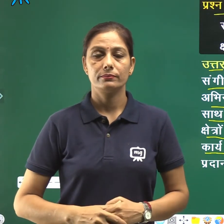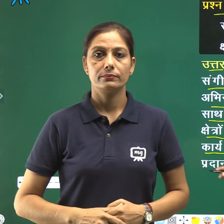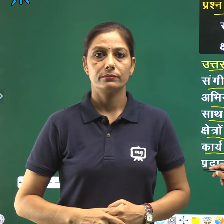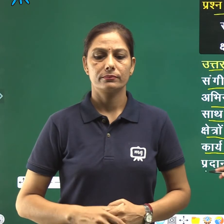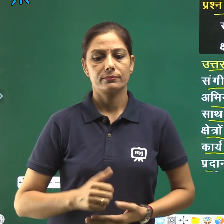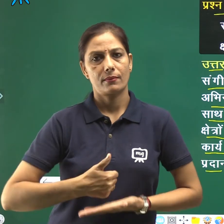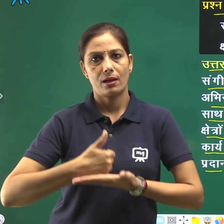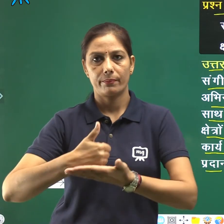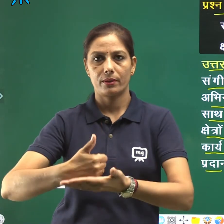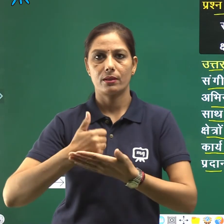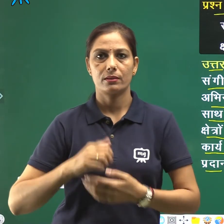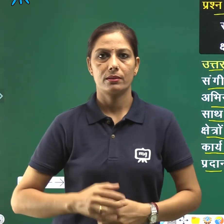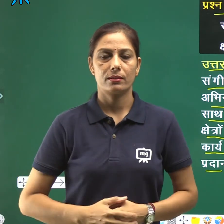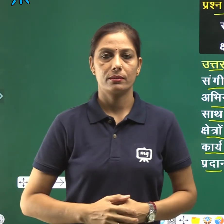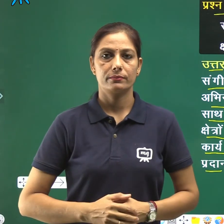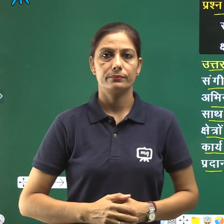सहयोग प्रदान करते हैं।